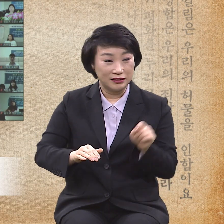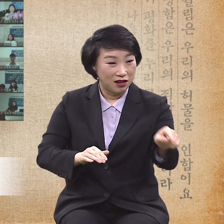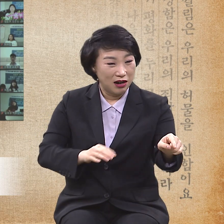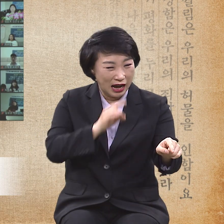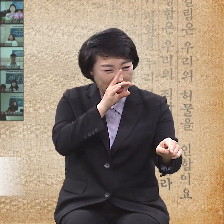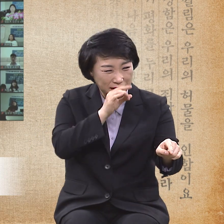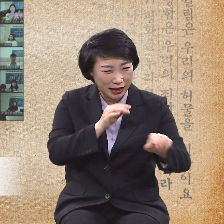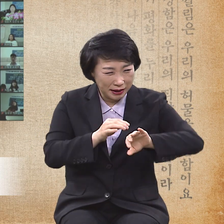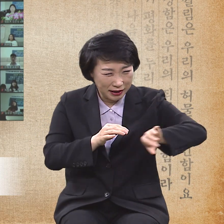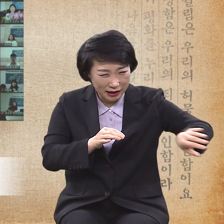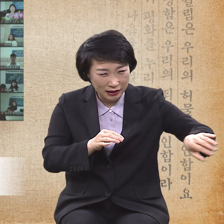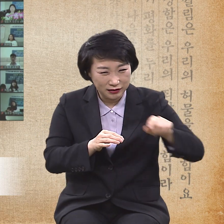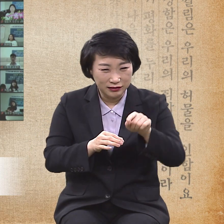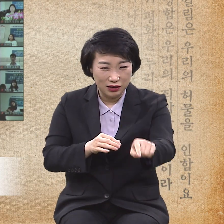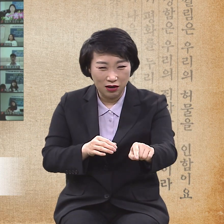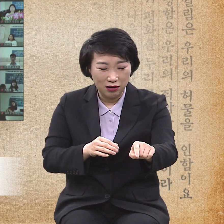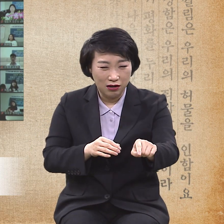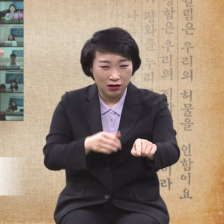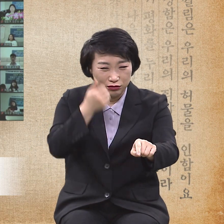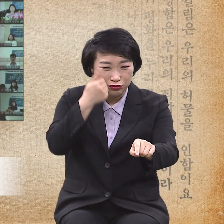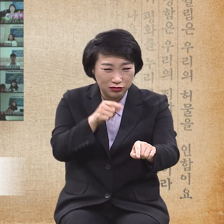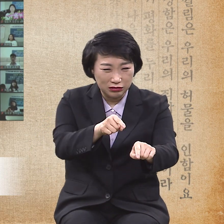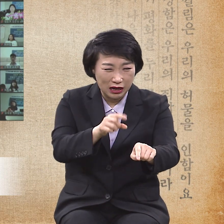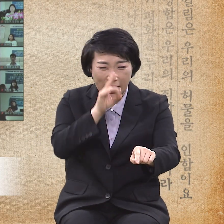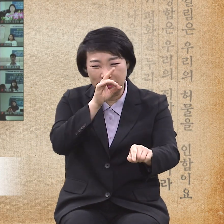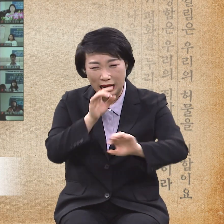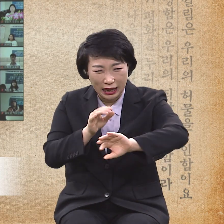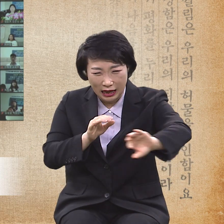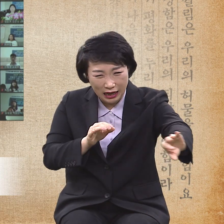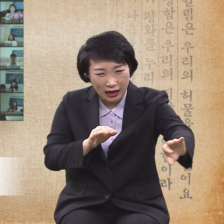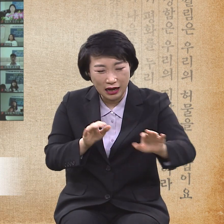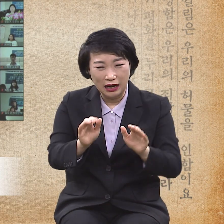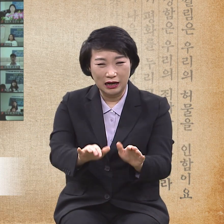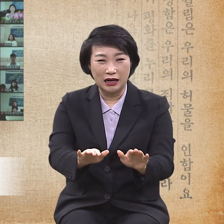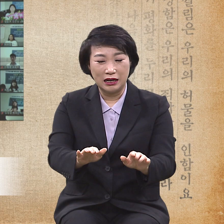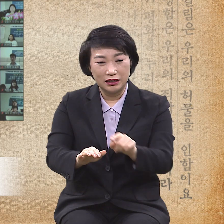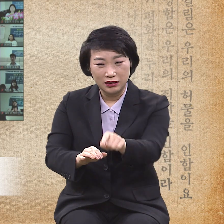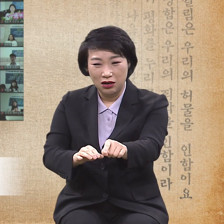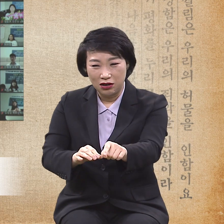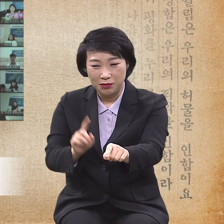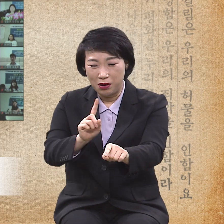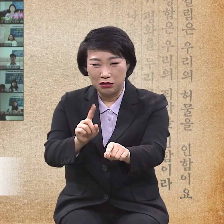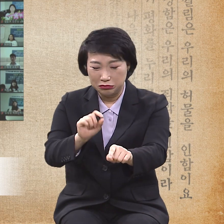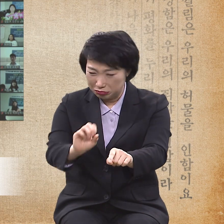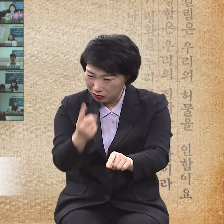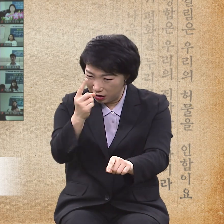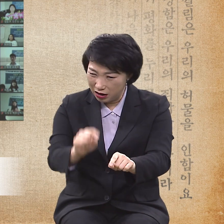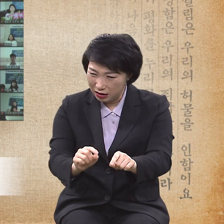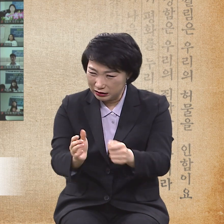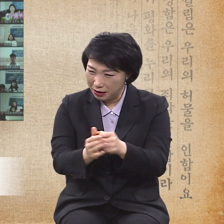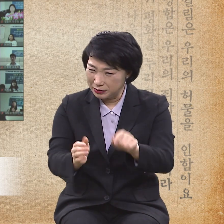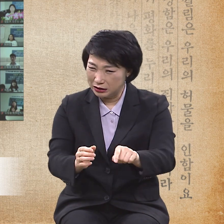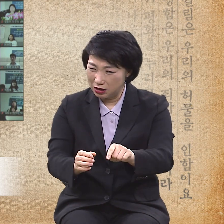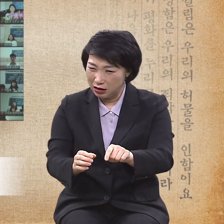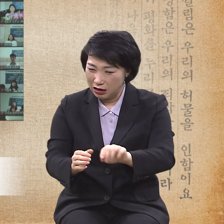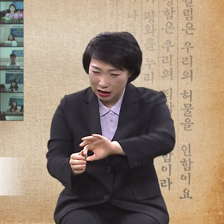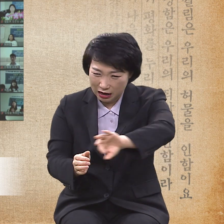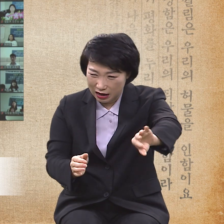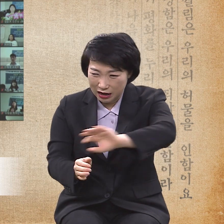너는 안 돼. 너는 안 돼. 너는 이래서 저래서가 아니라